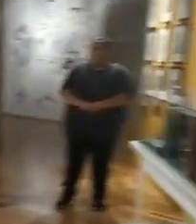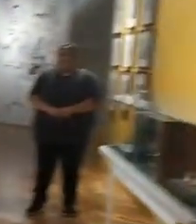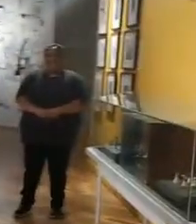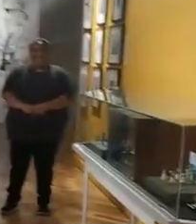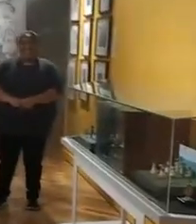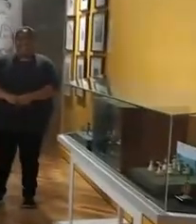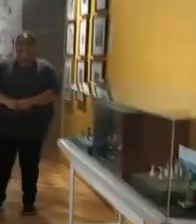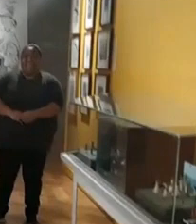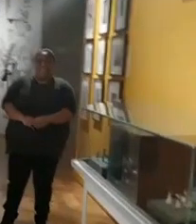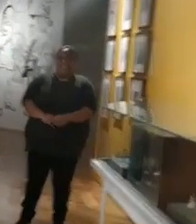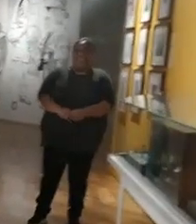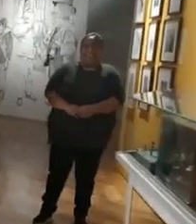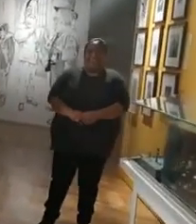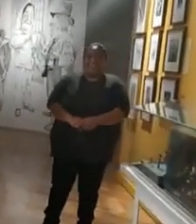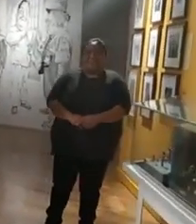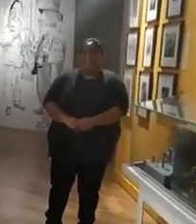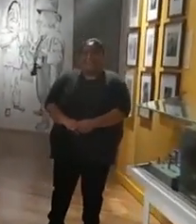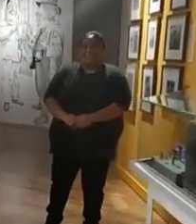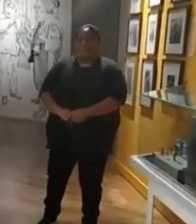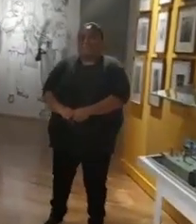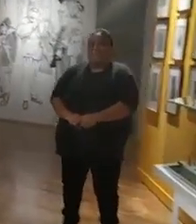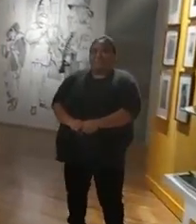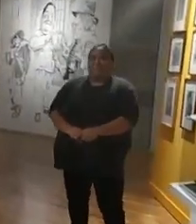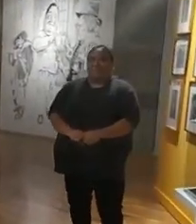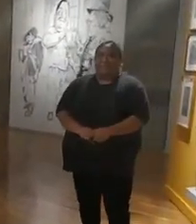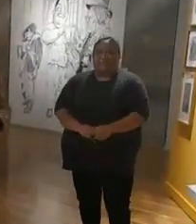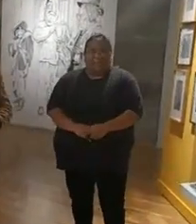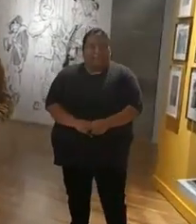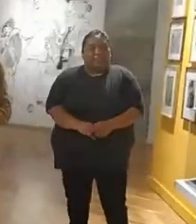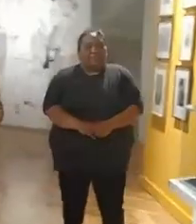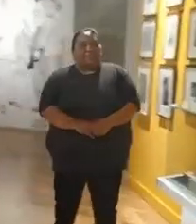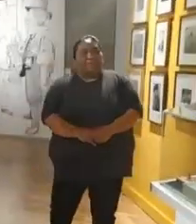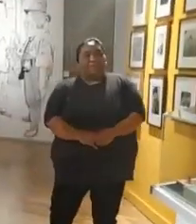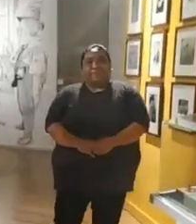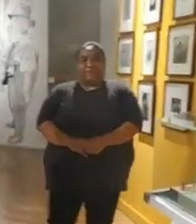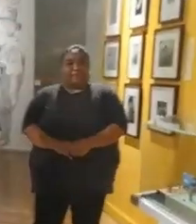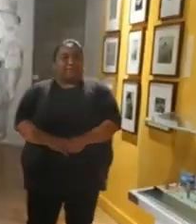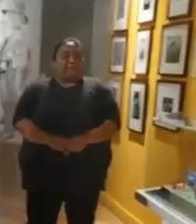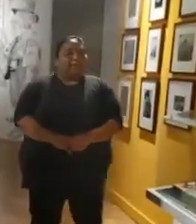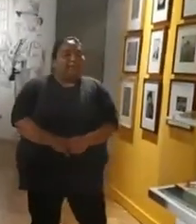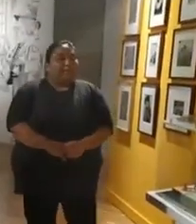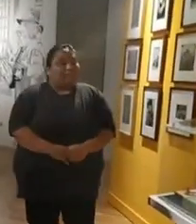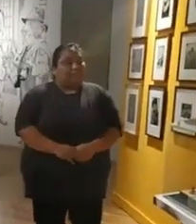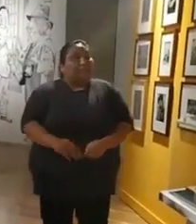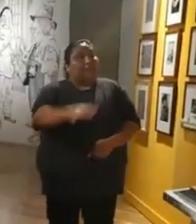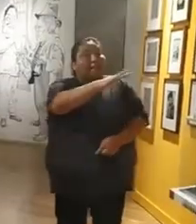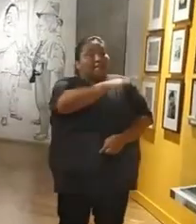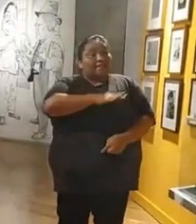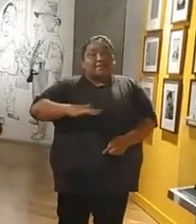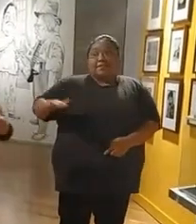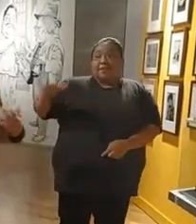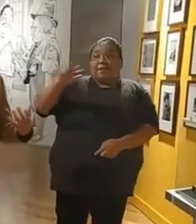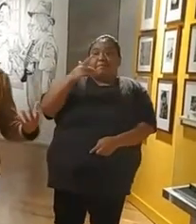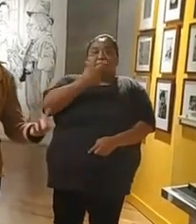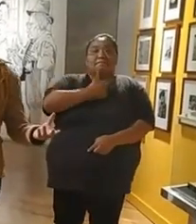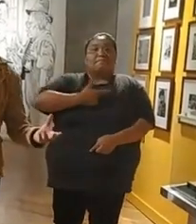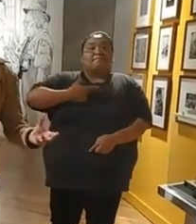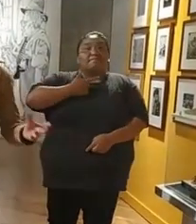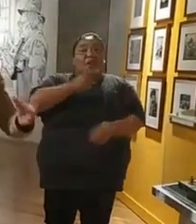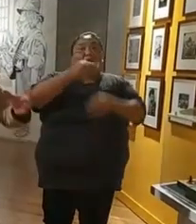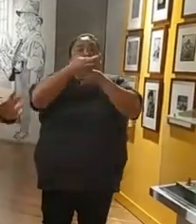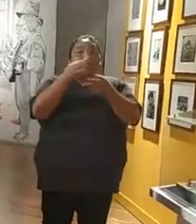Eh, En esta parte me gustaría